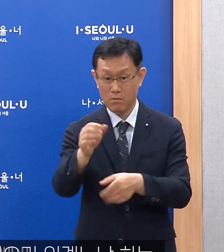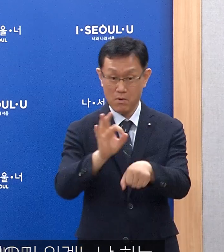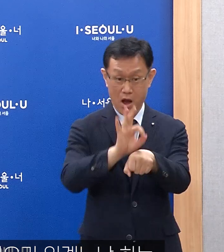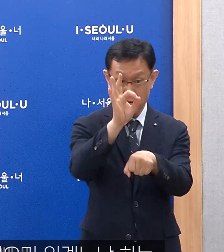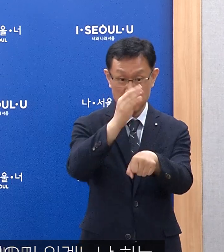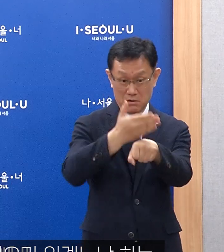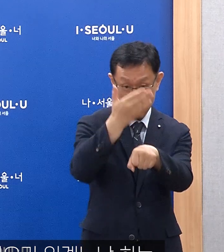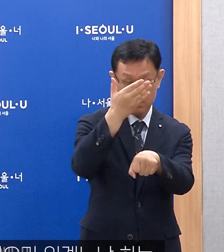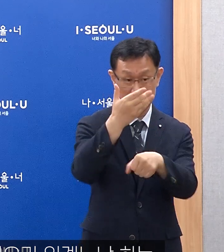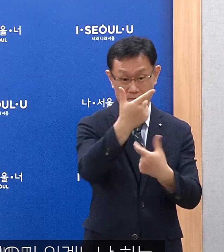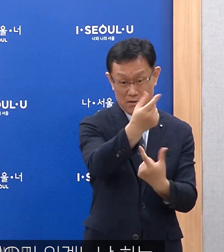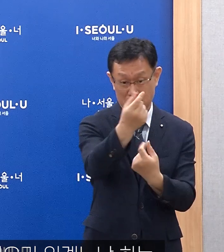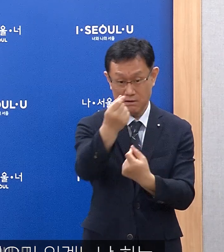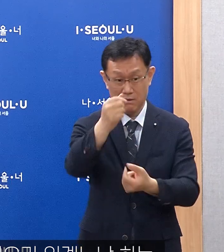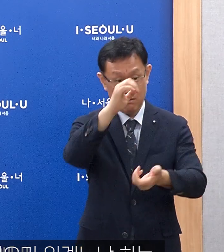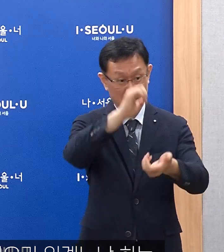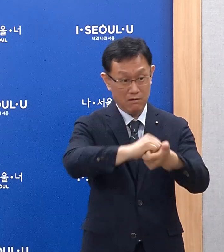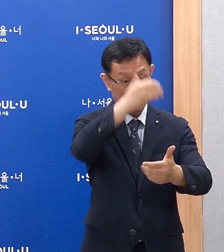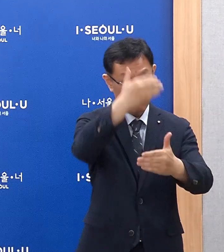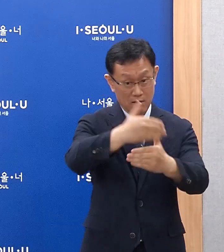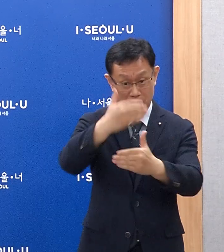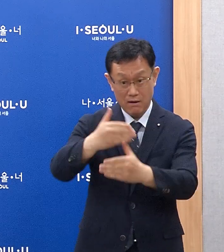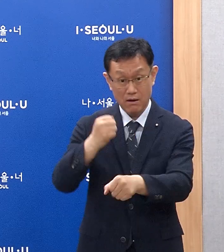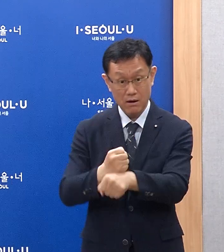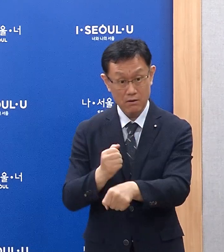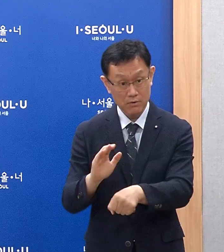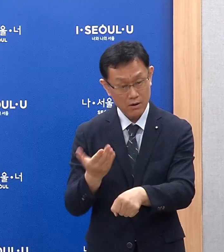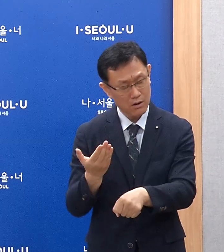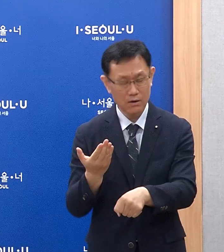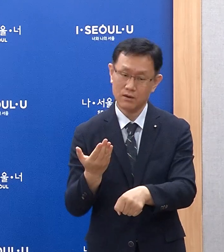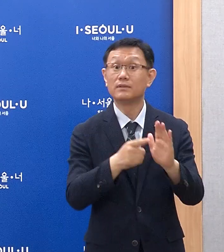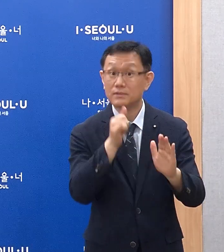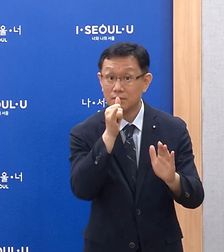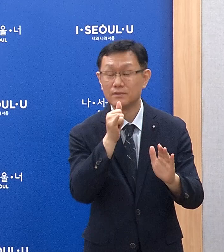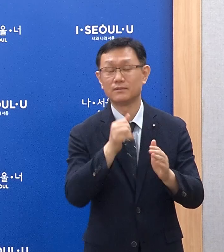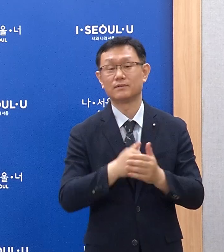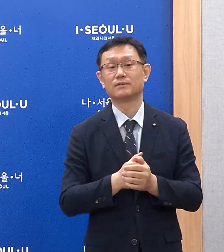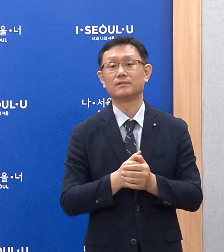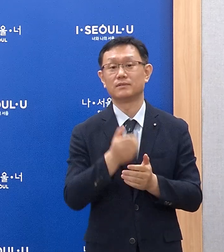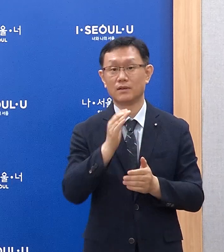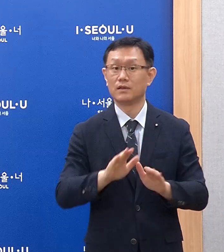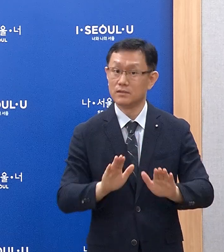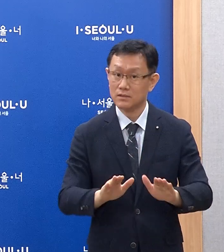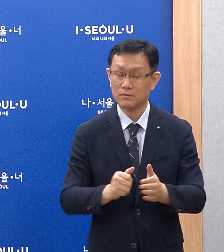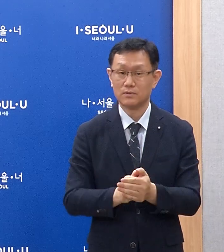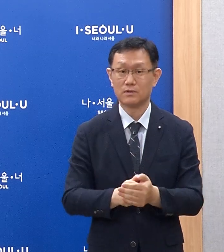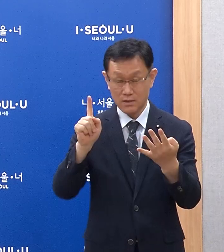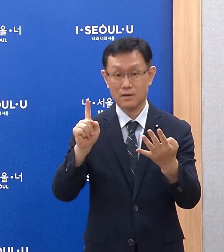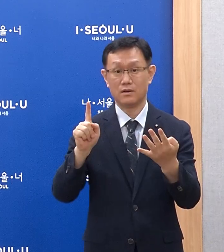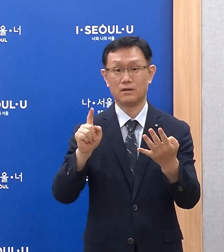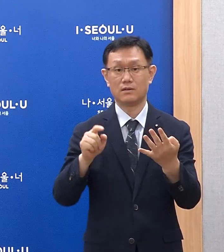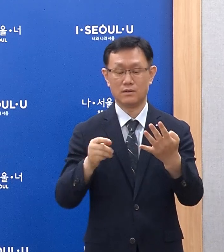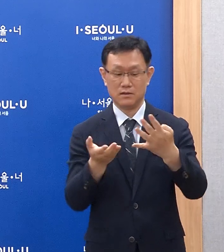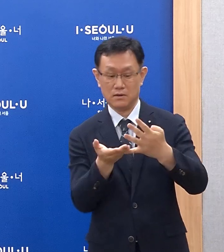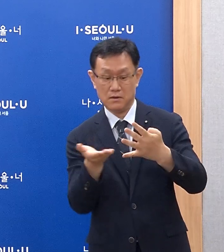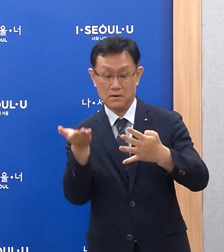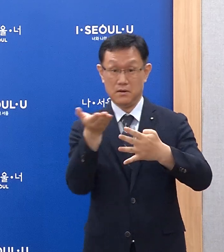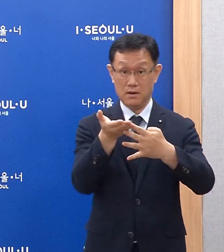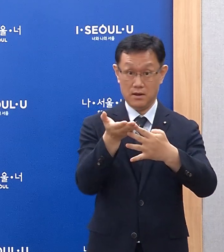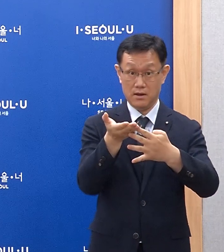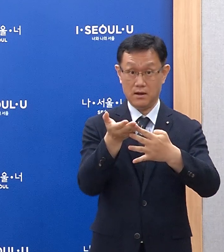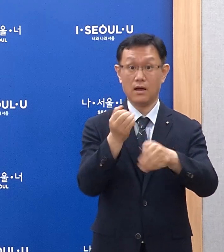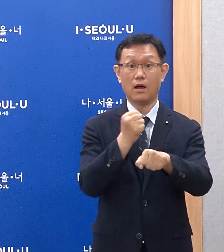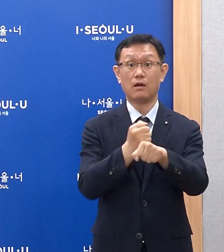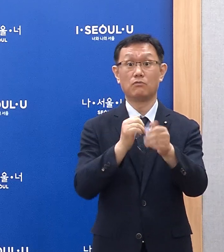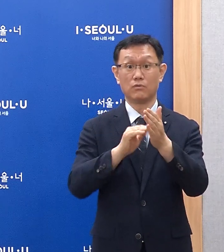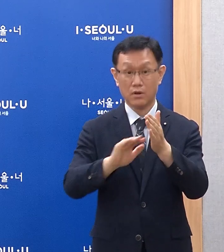있겠느냐 하는 문제 제기를 한 적은 있는데요. 그 점이 일부 받아들여져서 이번에 4단계가 시행되면서도 운동하는 시설 같은